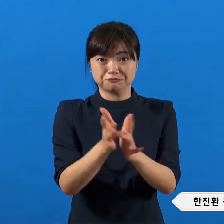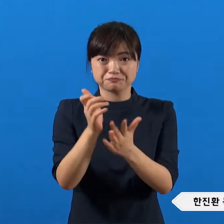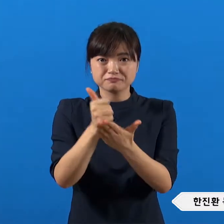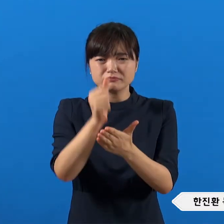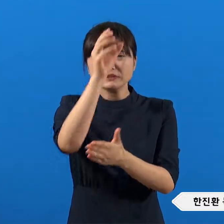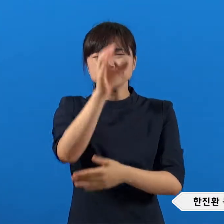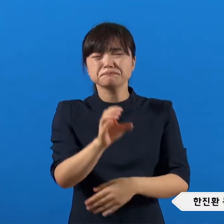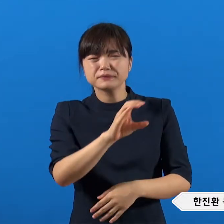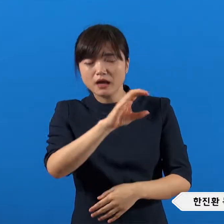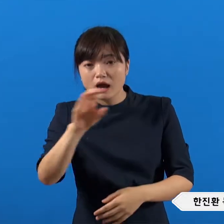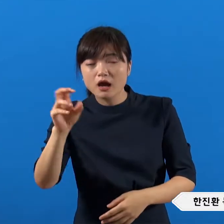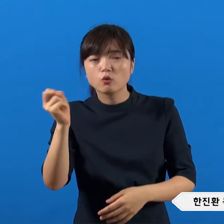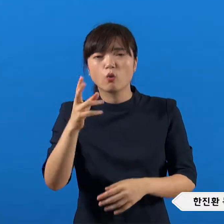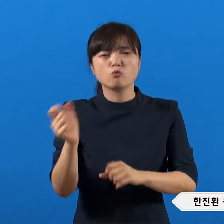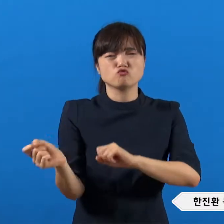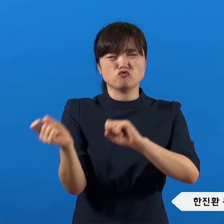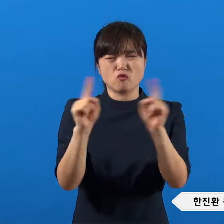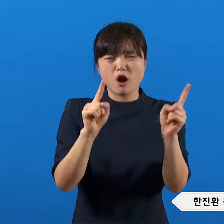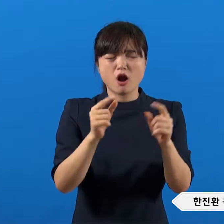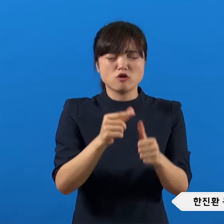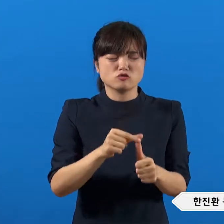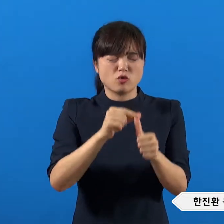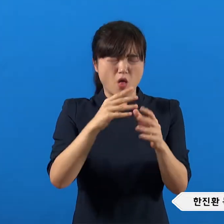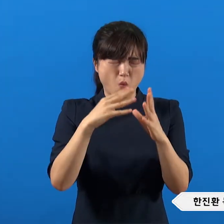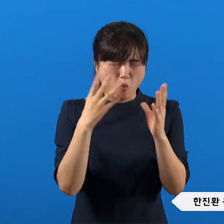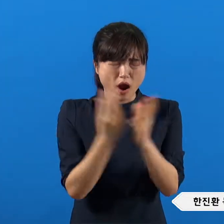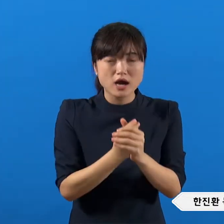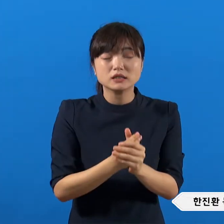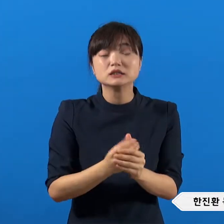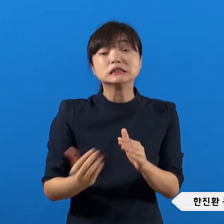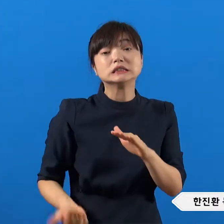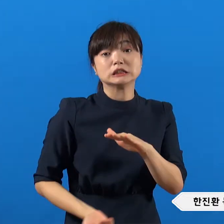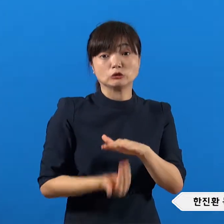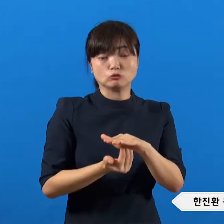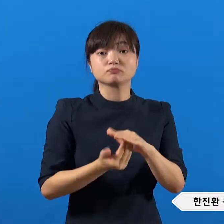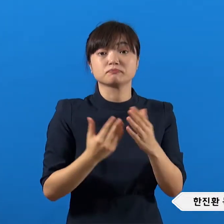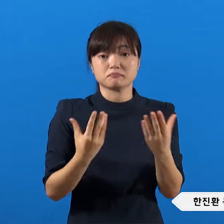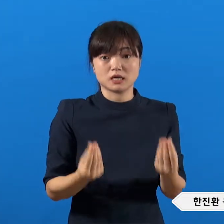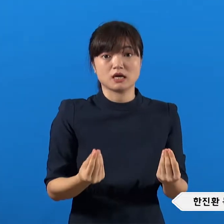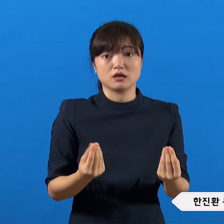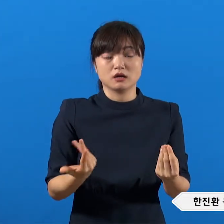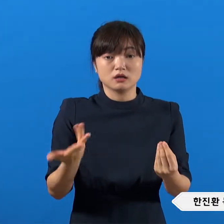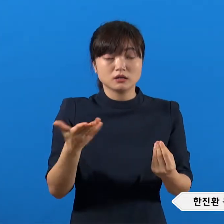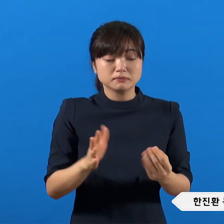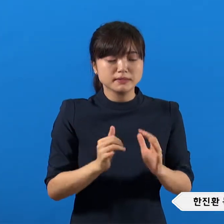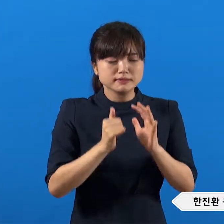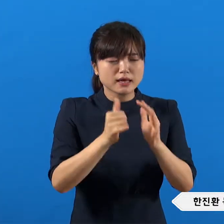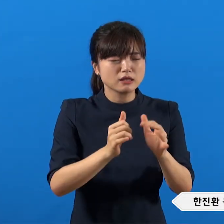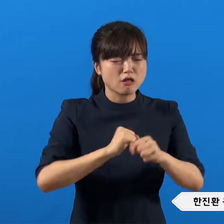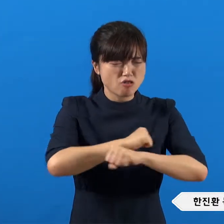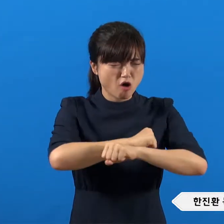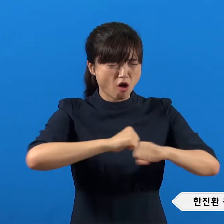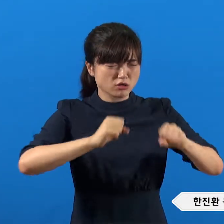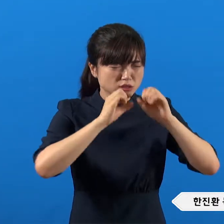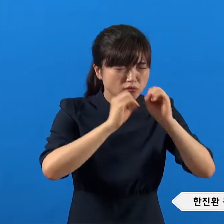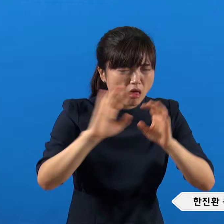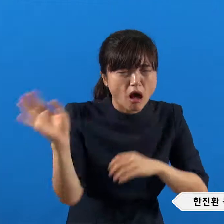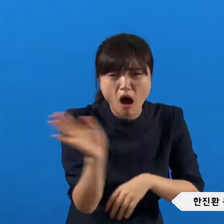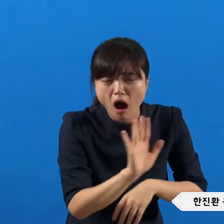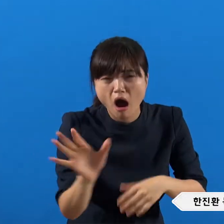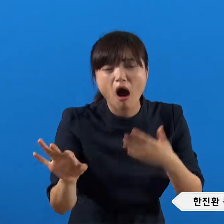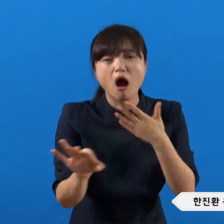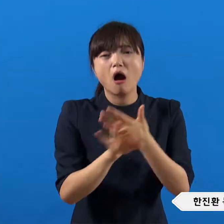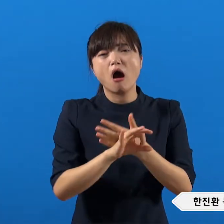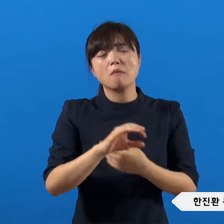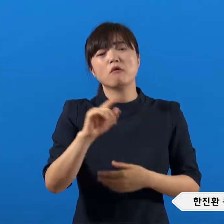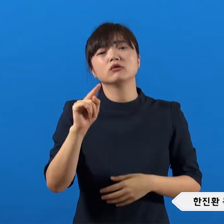예수님께서 십자가와 부활로 구원을 완성하셨지만은 그것을 세상에 널리 전하지 않으면